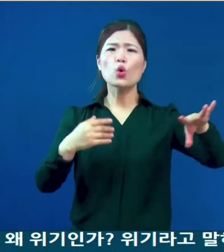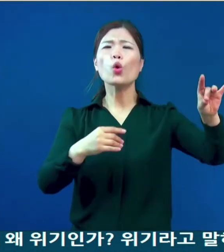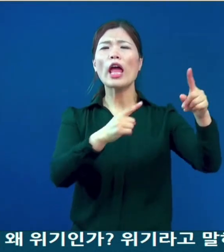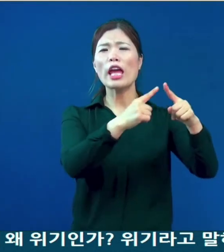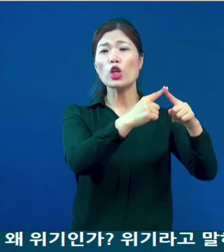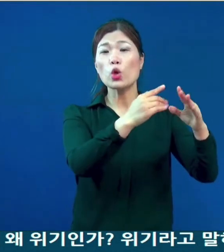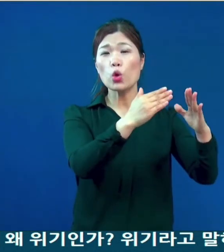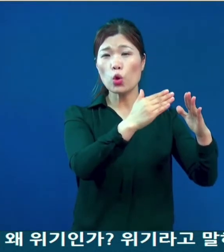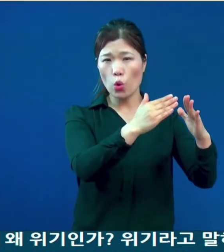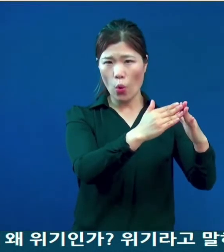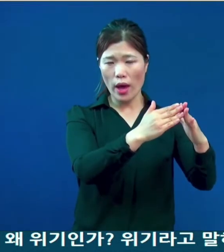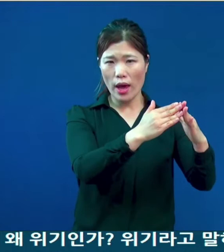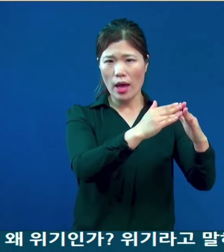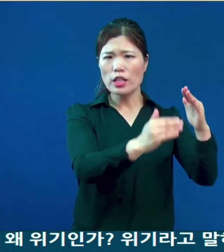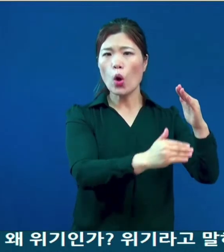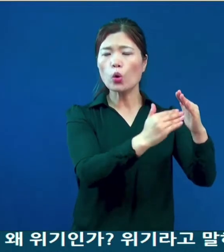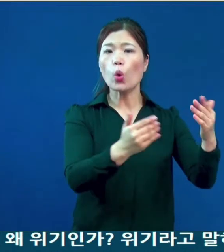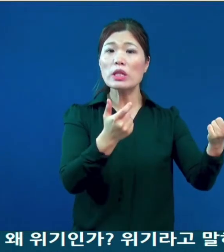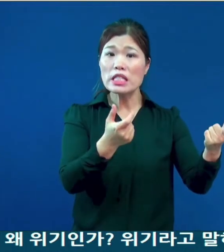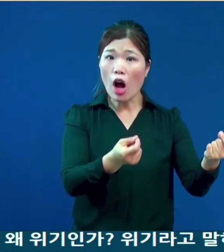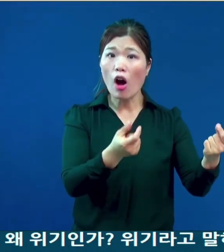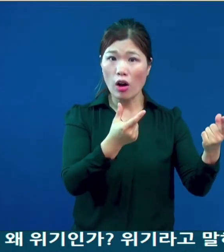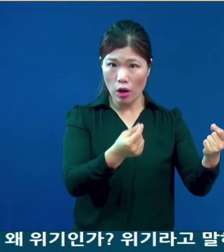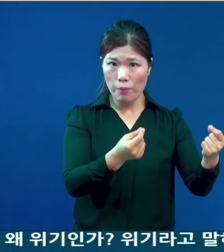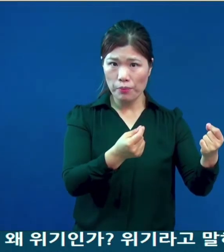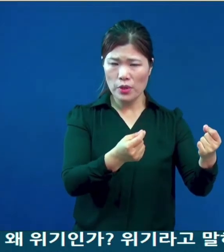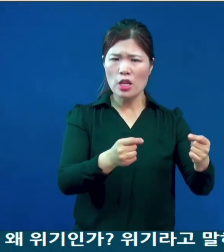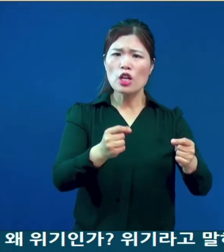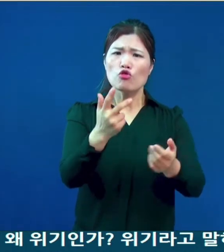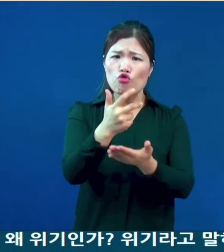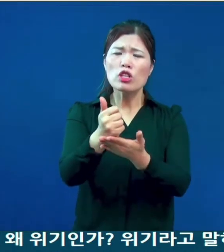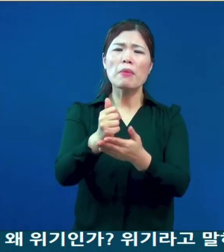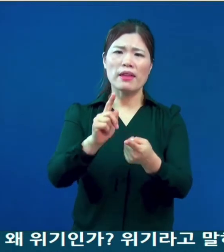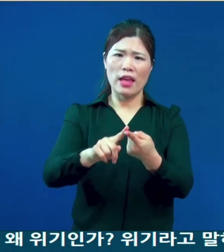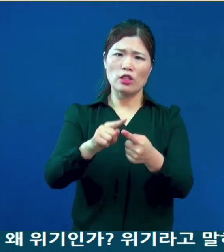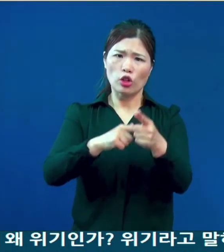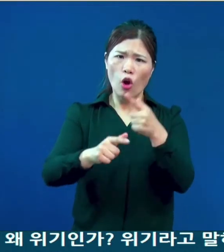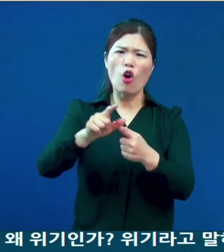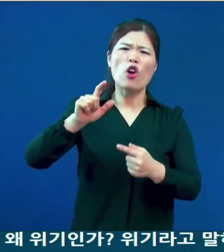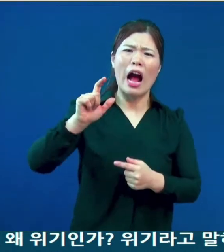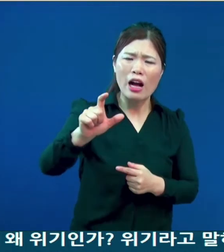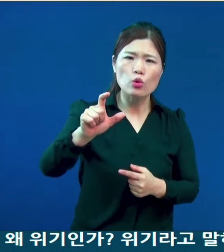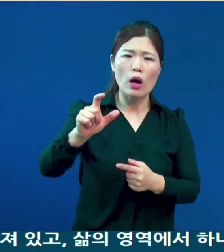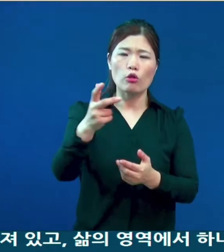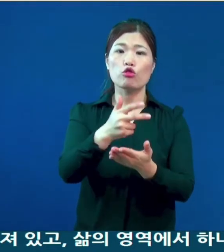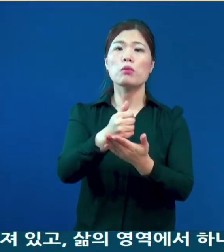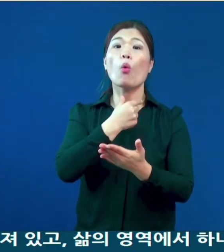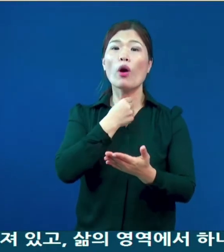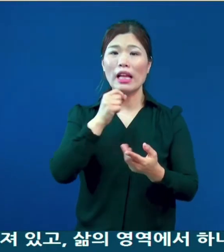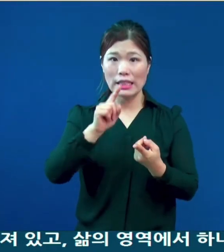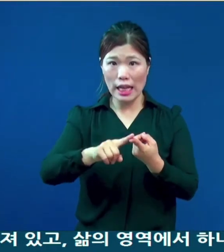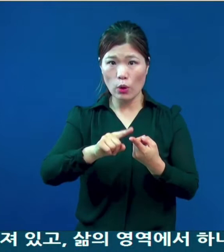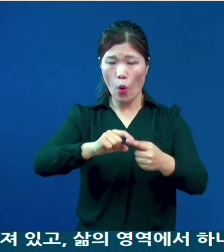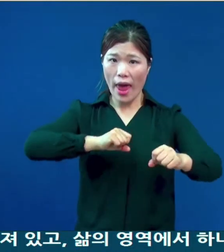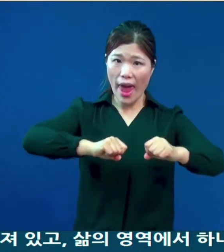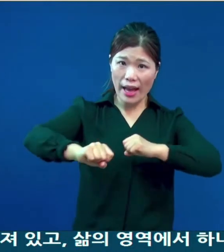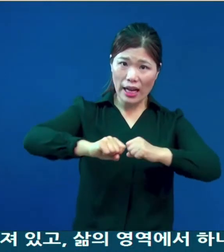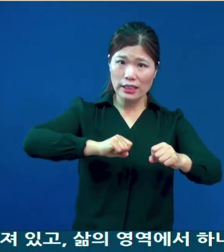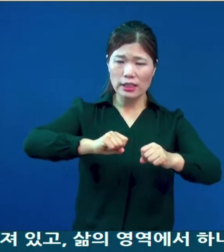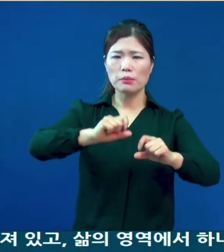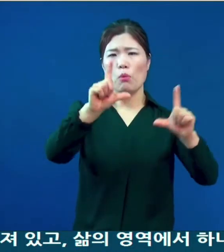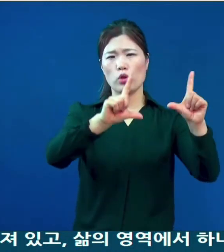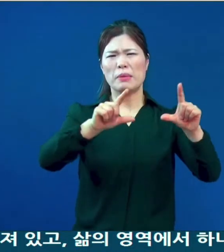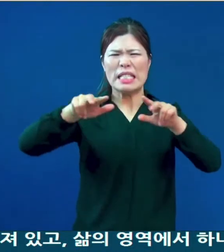성경적인 원리로 들어가서 주님이 강조되며 주님이 원하시는 것을 행하는 모습이 이 시대의 교회들의